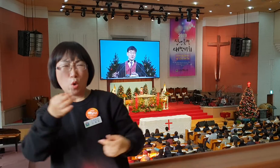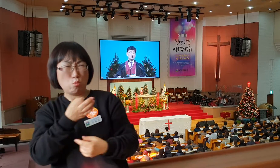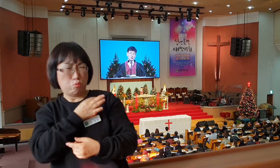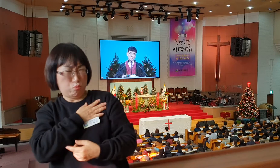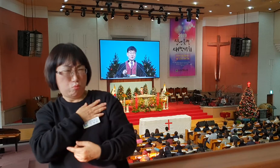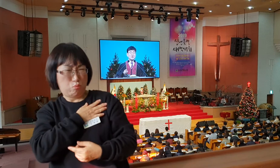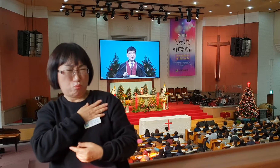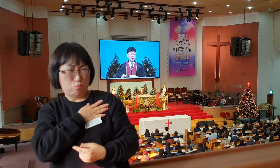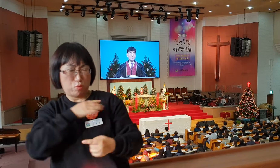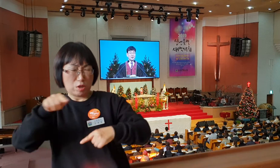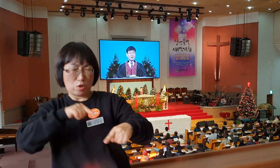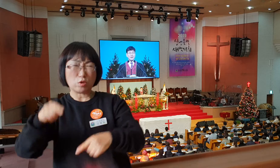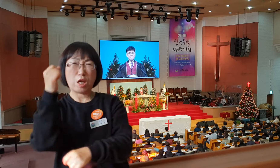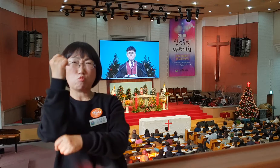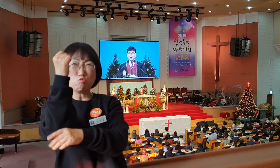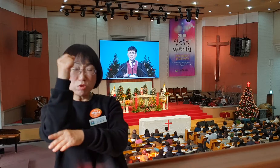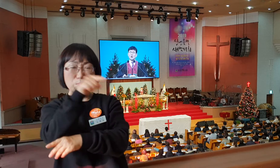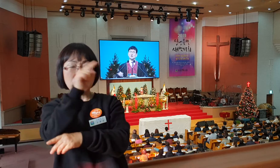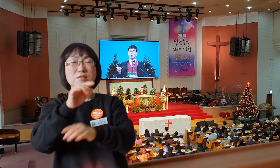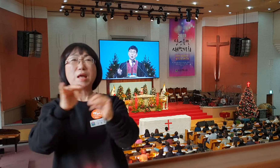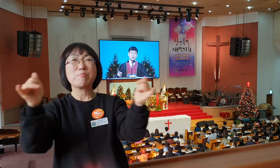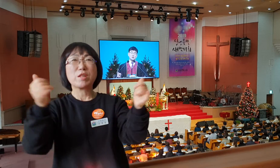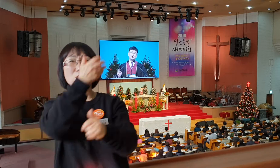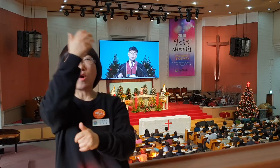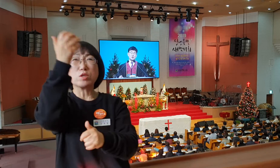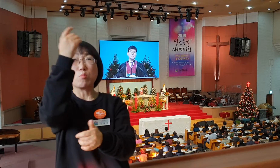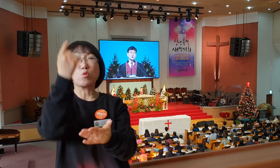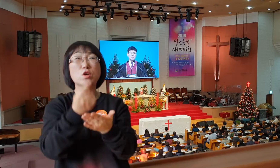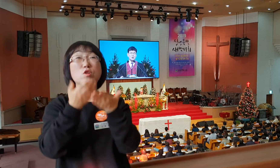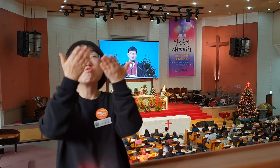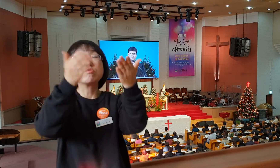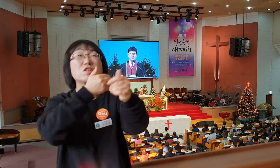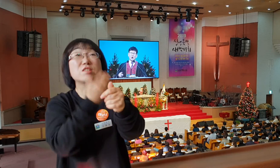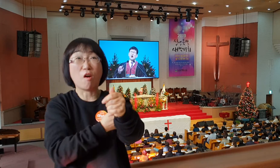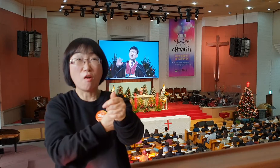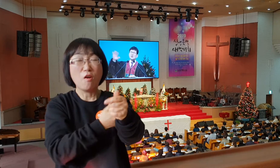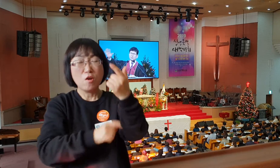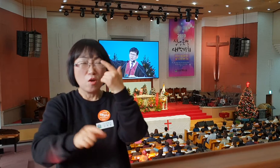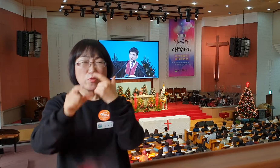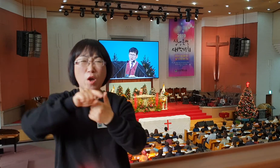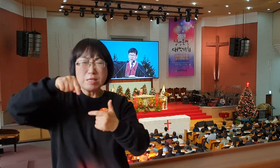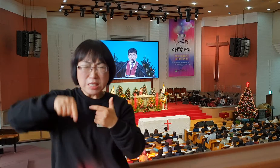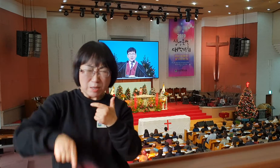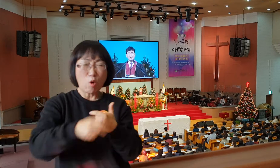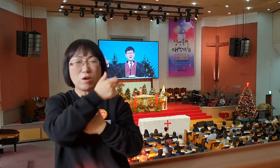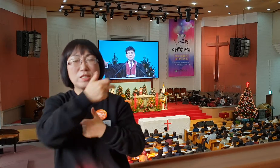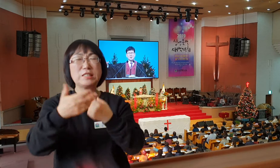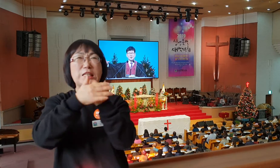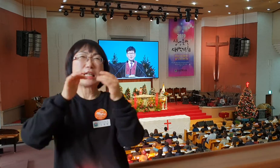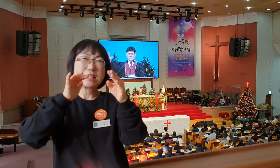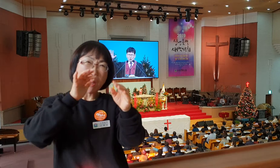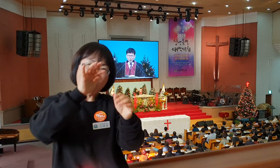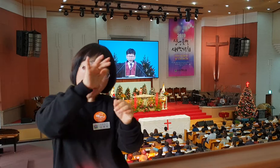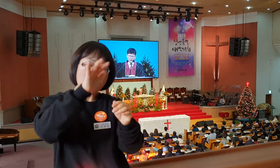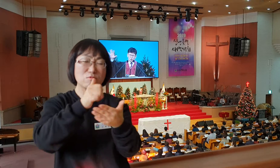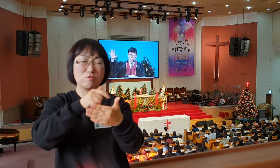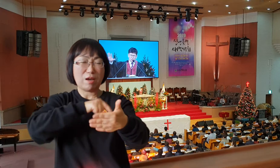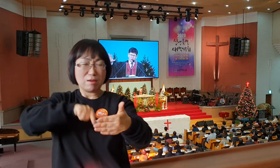정치 중심이었던 이 사람들에게 성령이 오셔서 주셨던 능력 더 깊고 큰 은혜를 사모하며